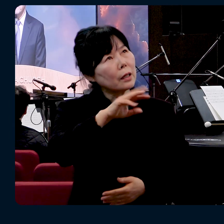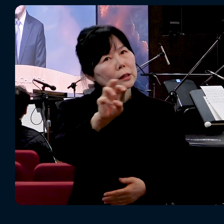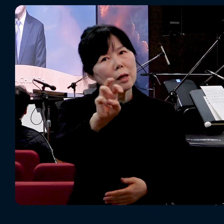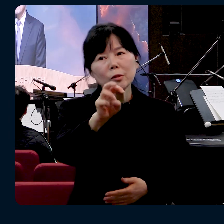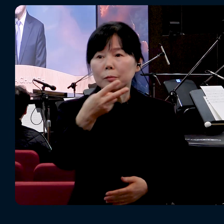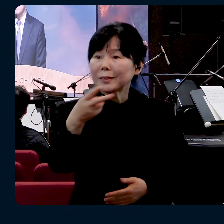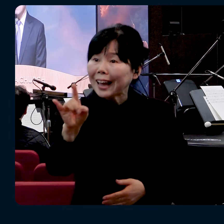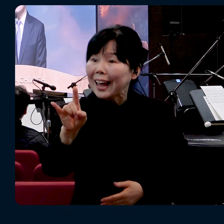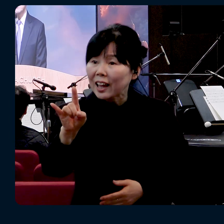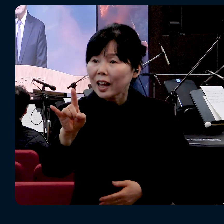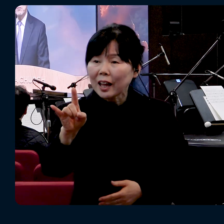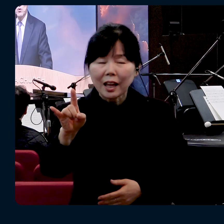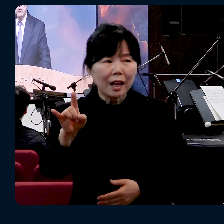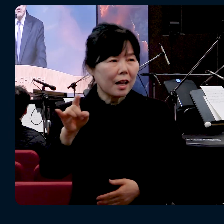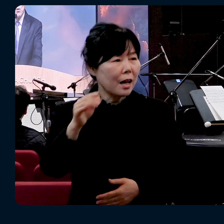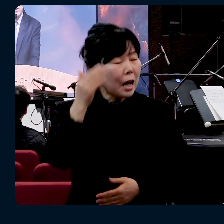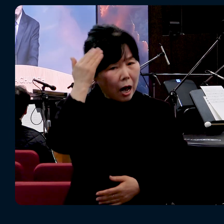후반에